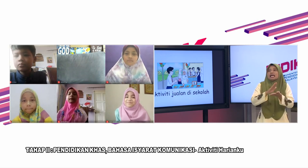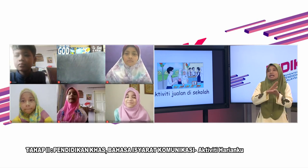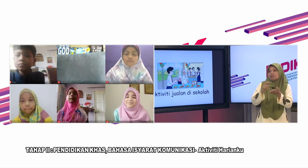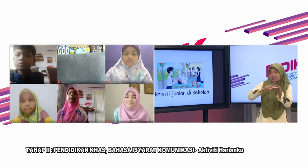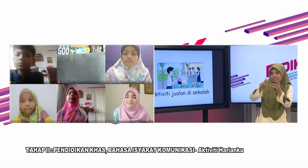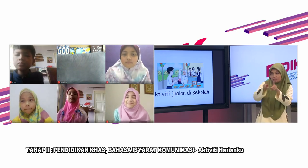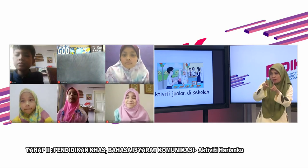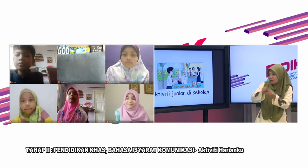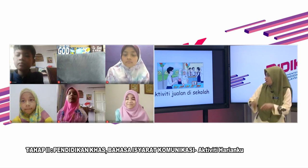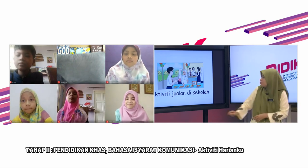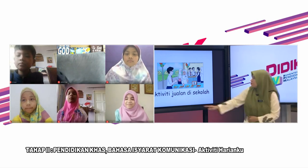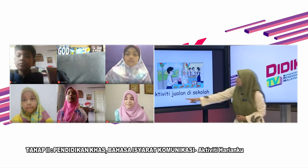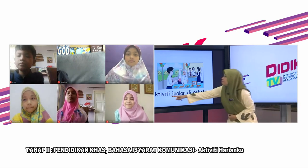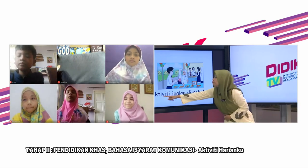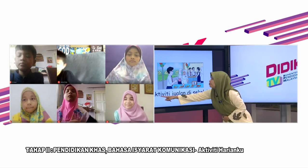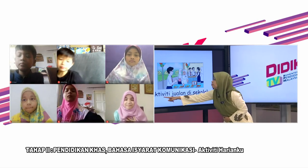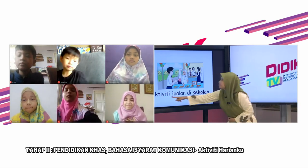Jadi, kita baca sama-sama.